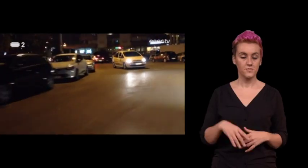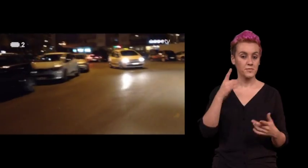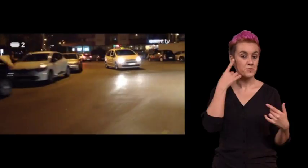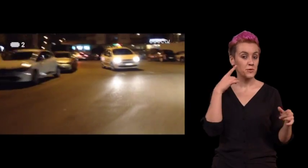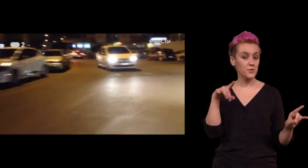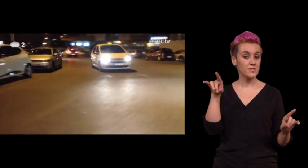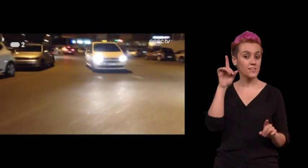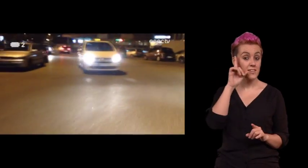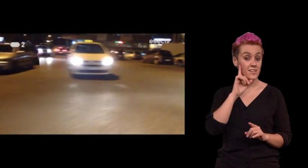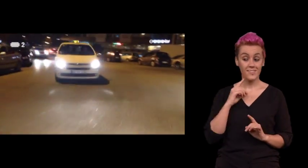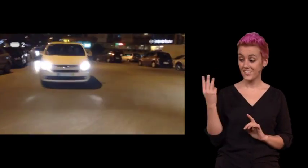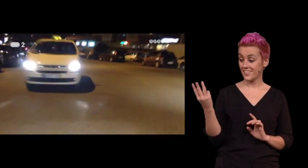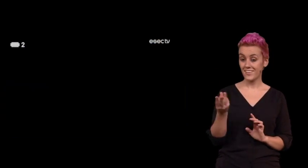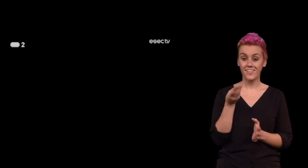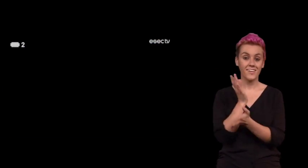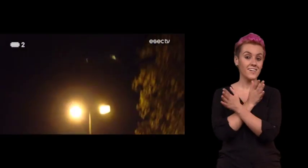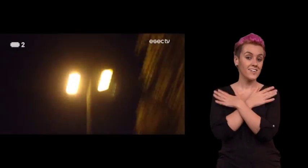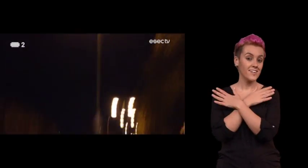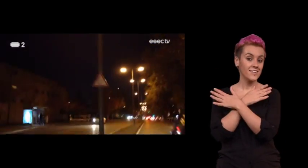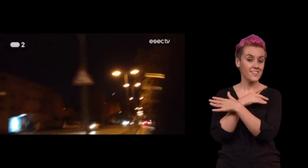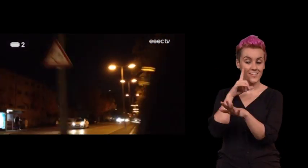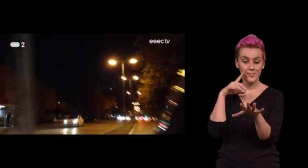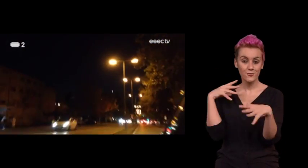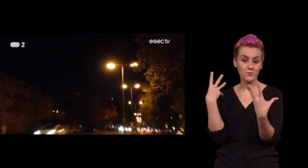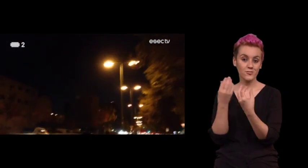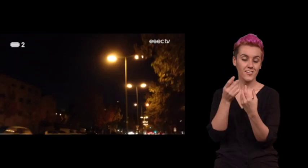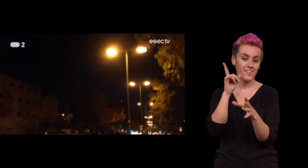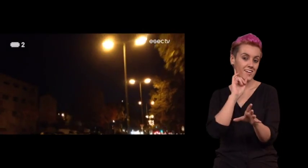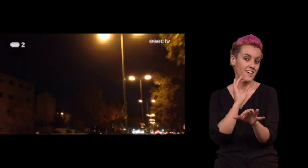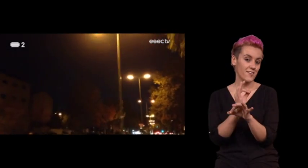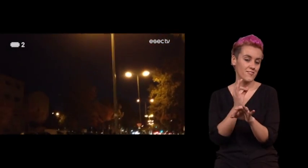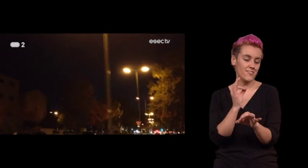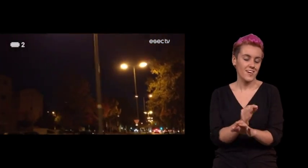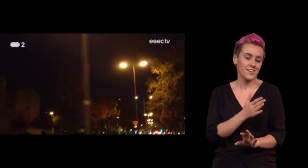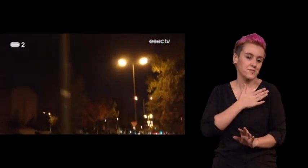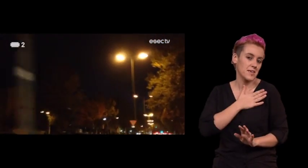Se ajuntaram as três comadres, lá serandilheira,